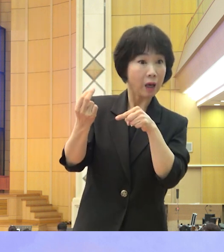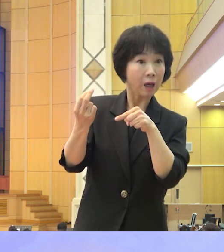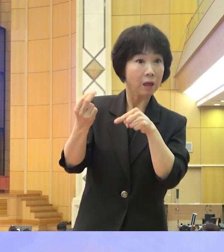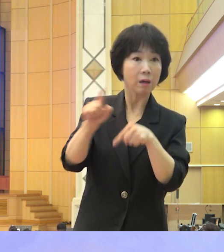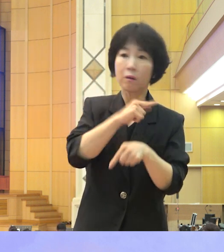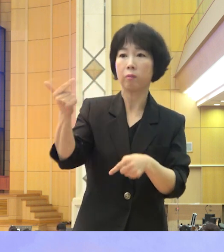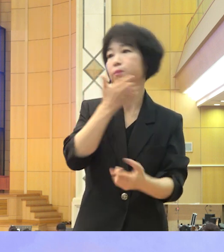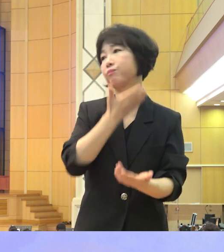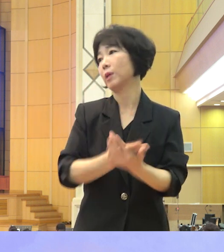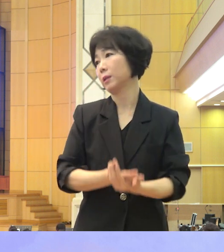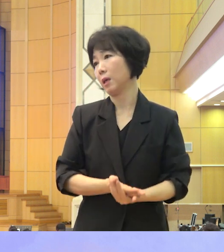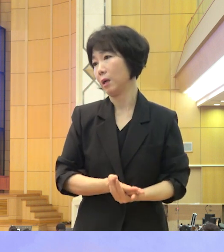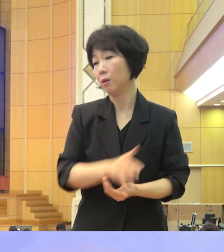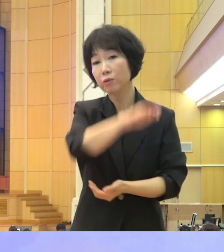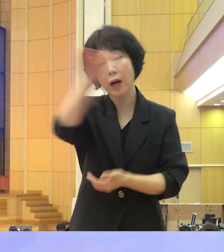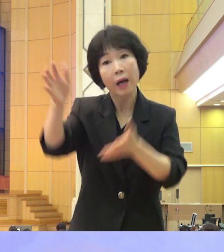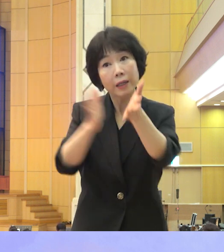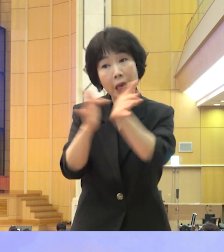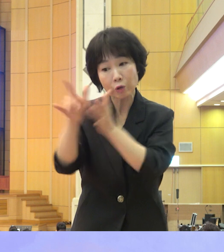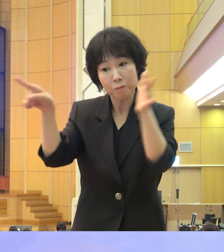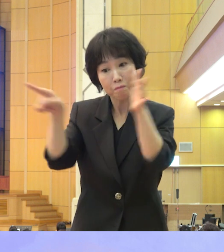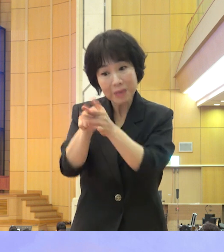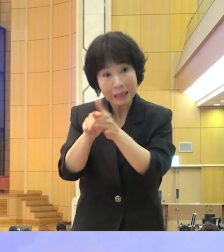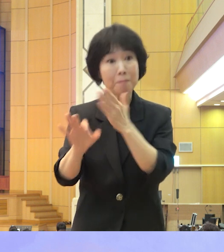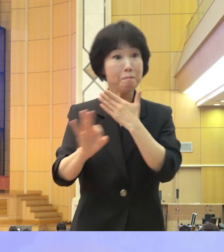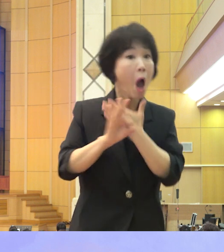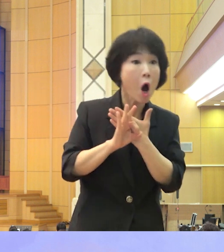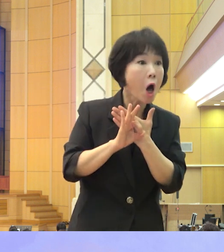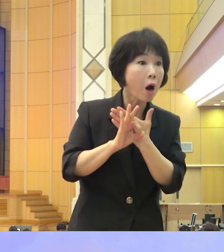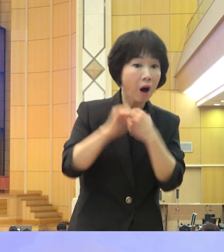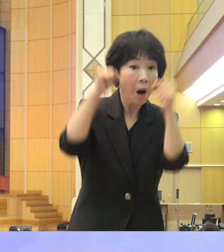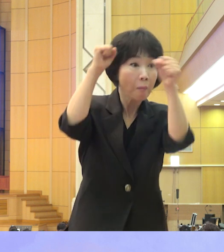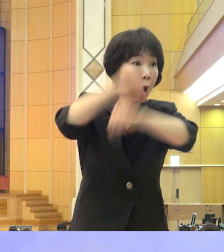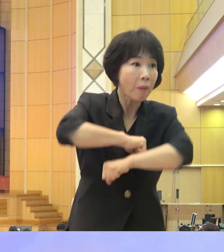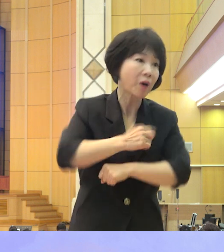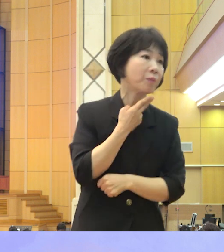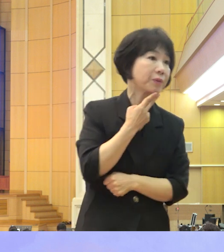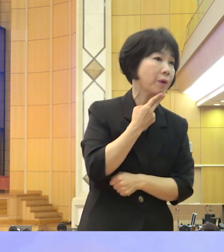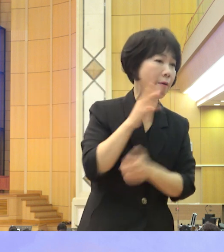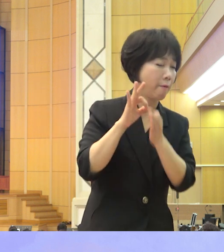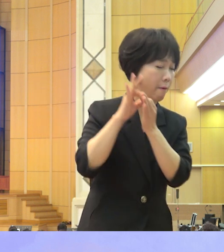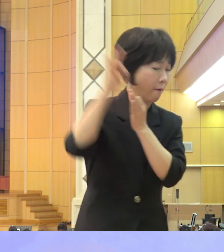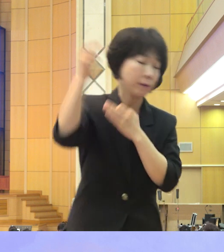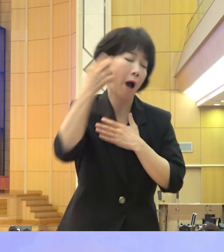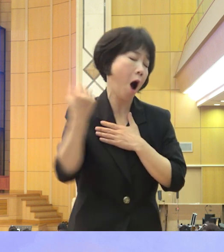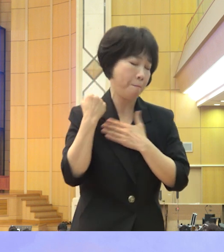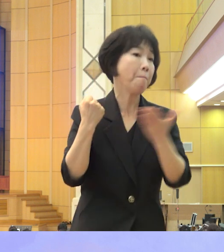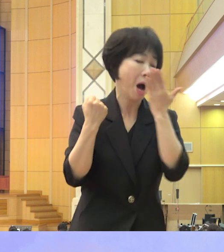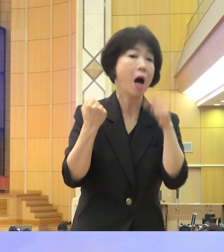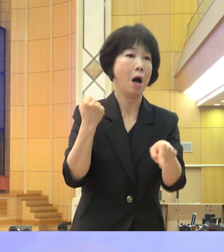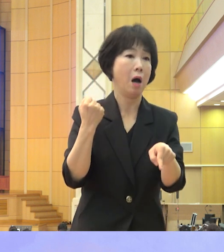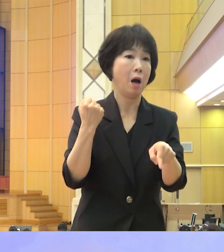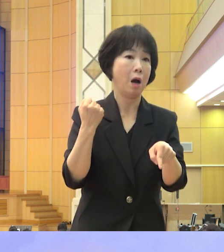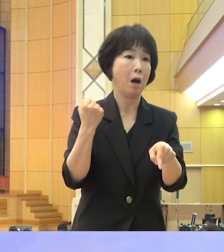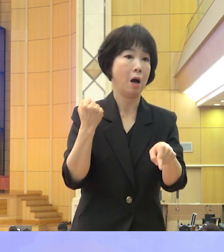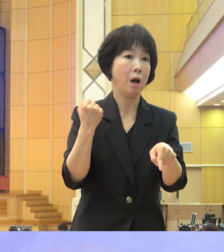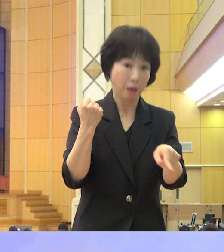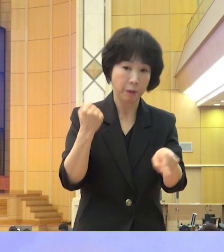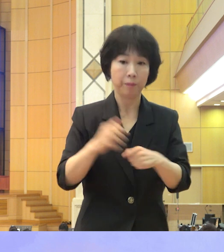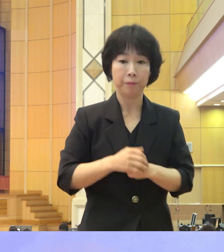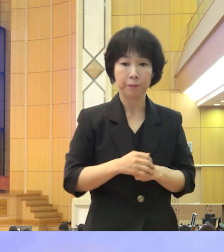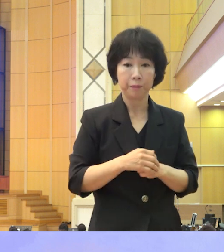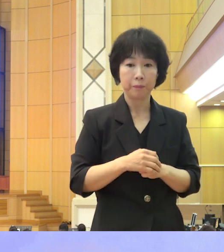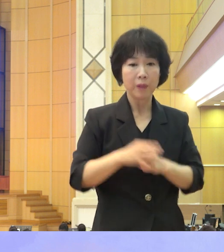보내주셨고 누구든지 독생자 예수를 믿기만 하면 멸망치 않고 영생을 얻는다고 했는데, 여기 보니까